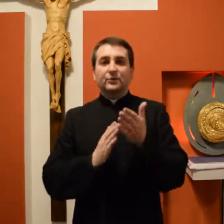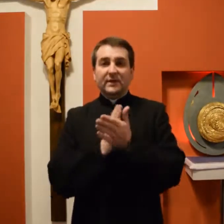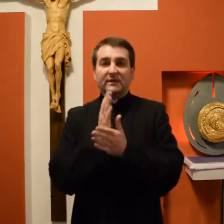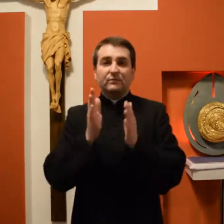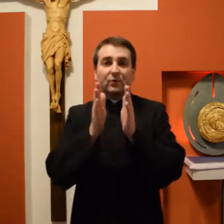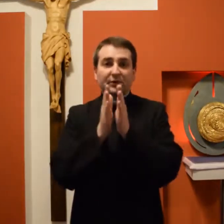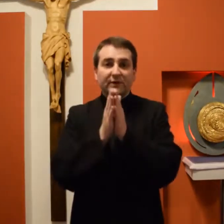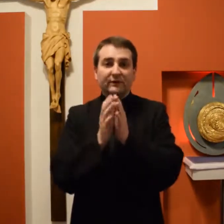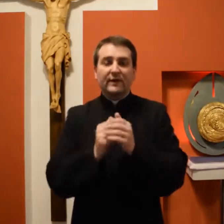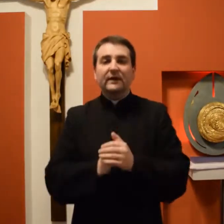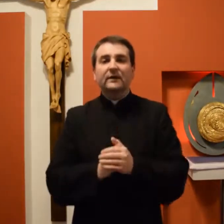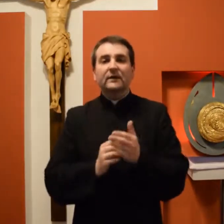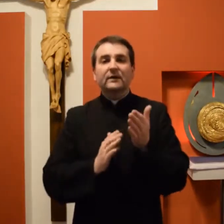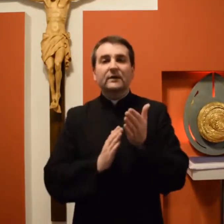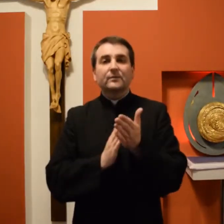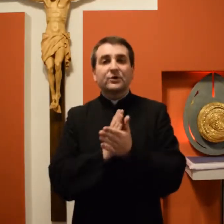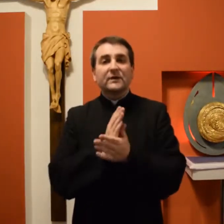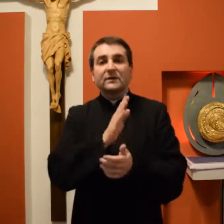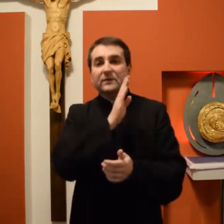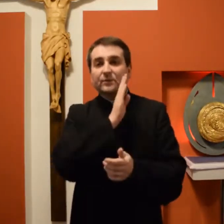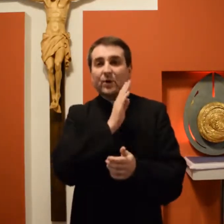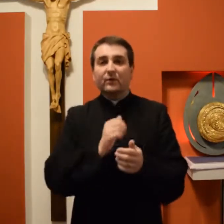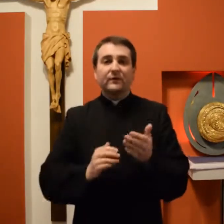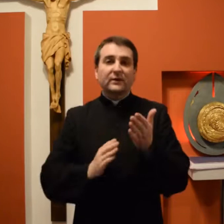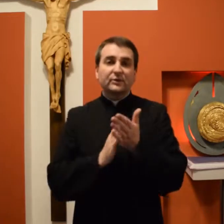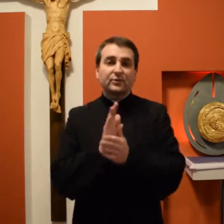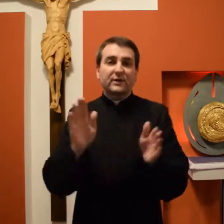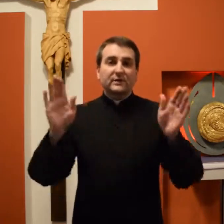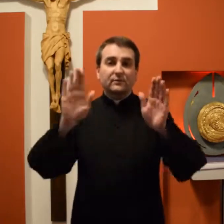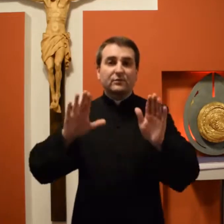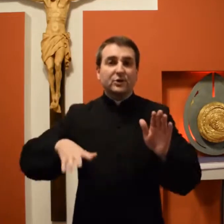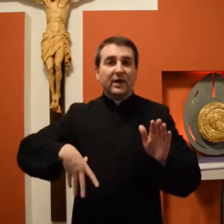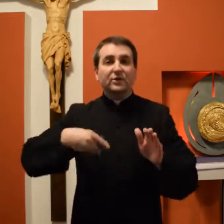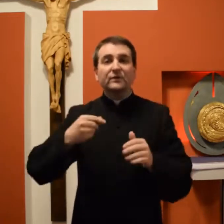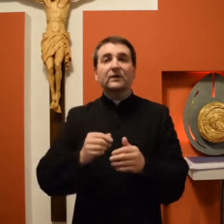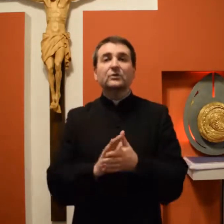Przez modlitwę, przez spowiedź, przez mszę świętą,